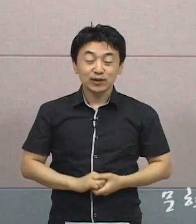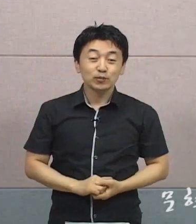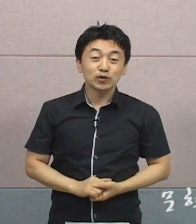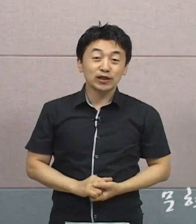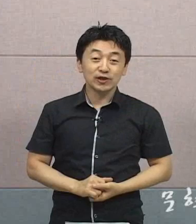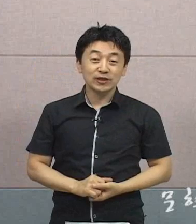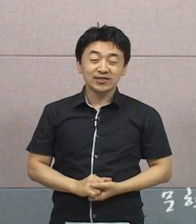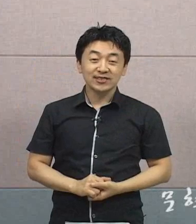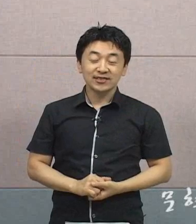무슨 단어죠?